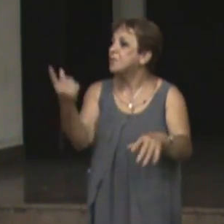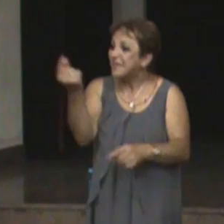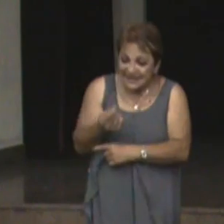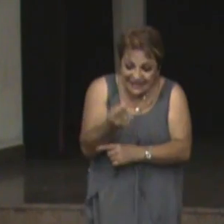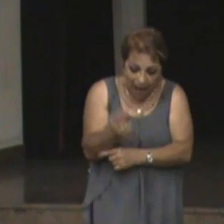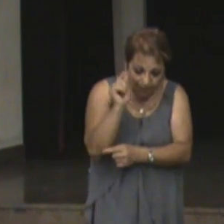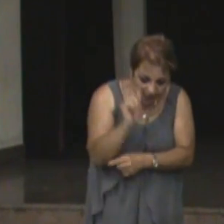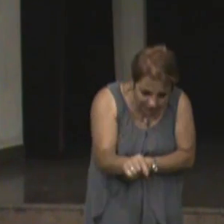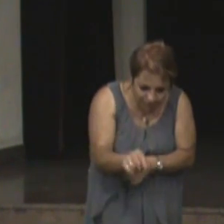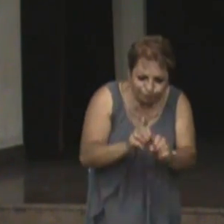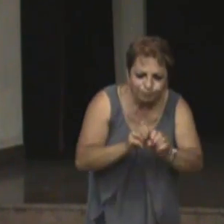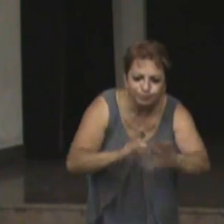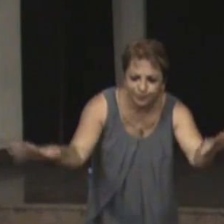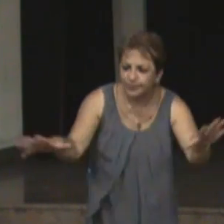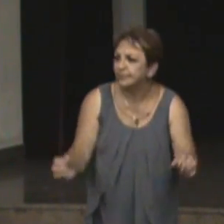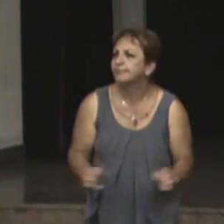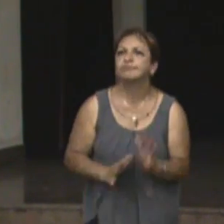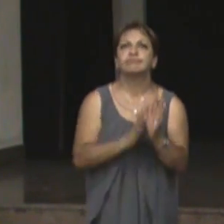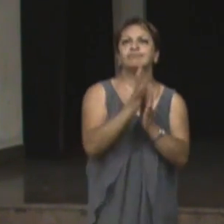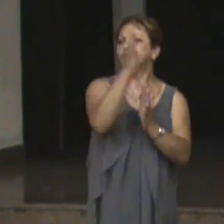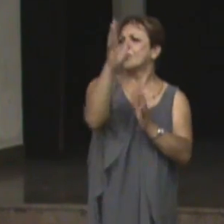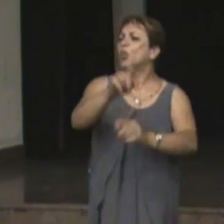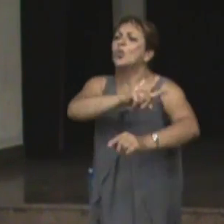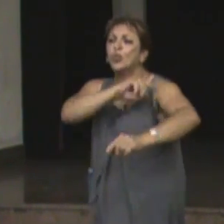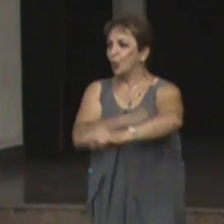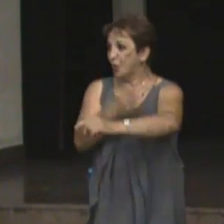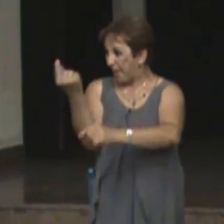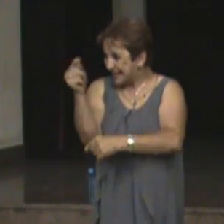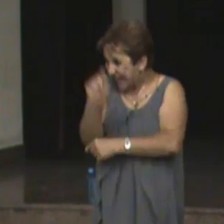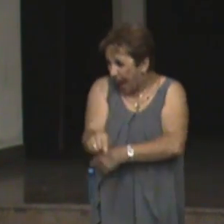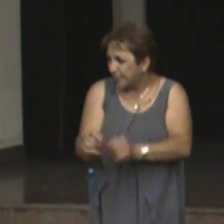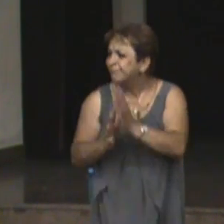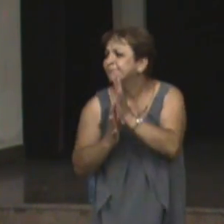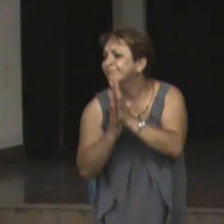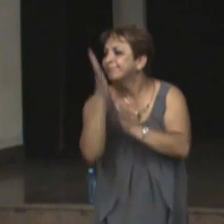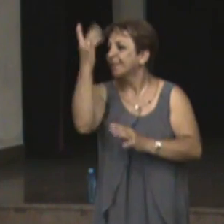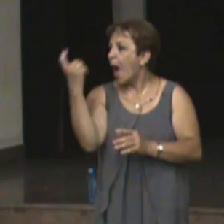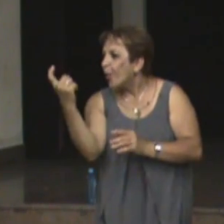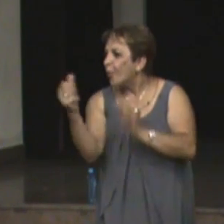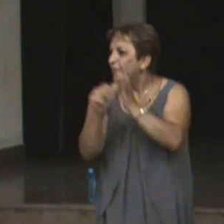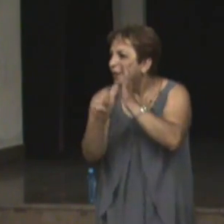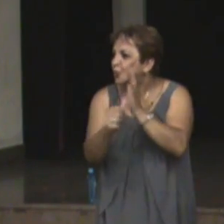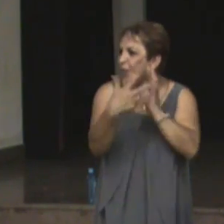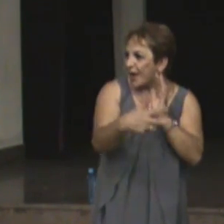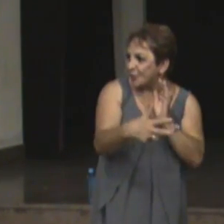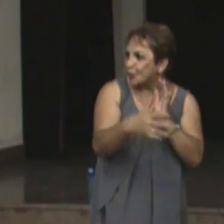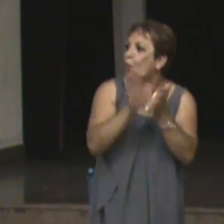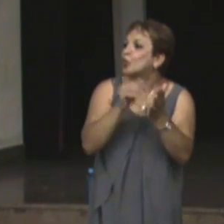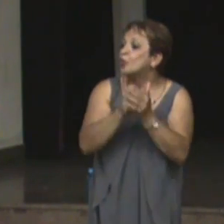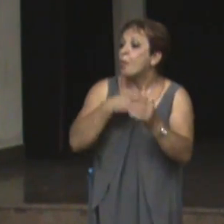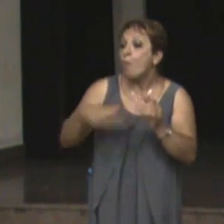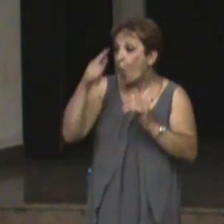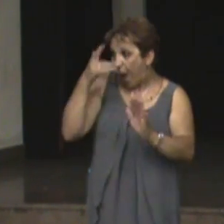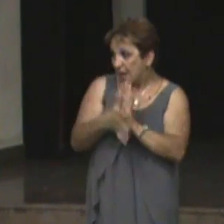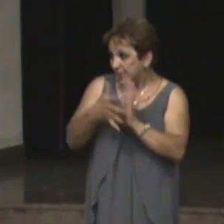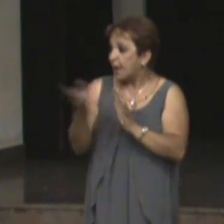սերտնահատիկը, ուրեմն բավականին մեծ զորություն ունի մեր Աստծո խոսքը, և մենք պիտի հասկանանք ու պիտի գիտակցենք,